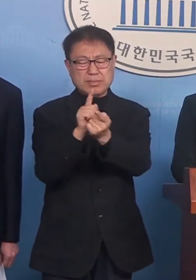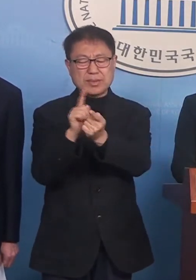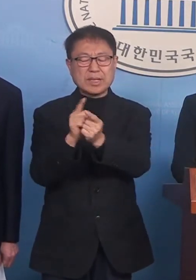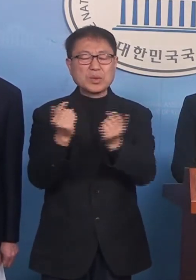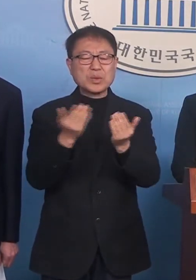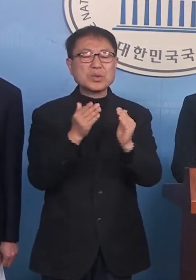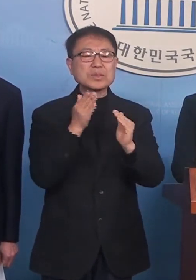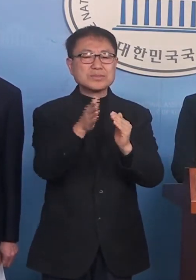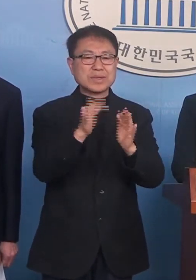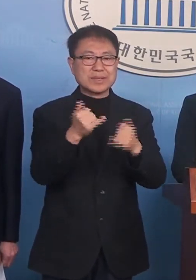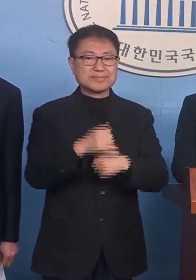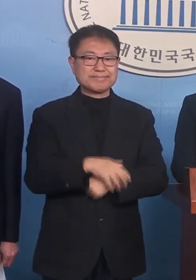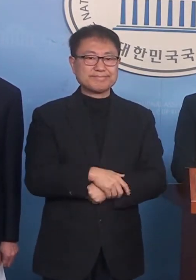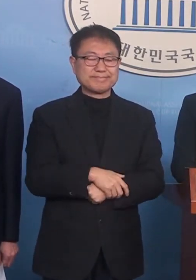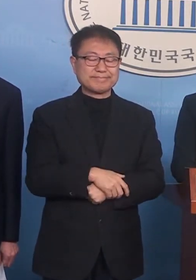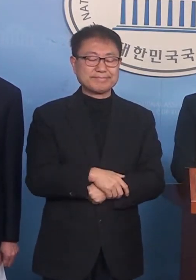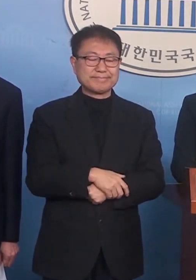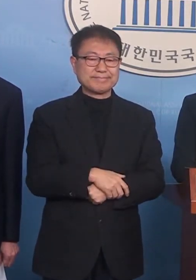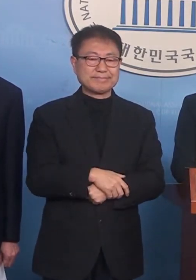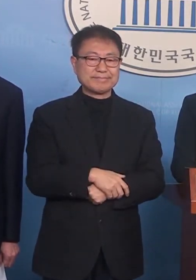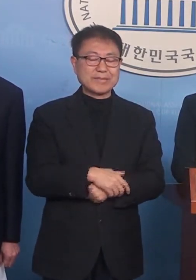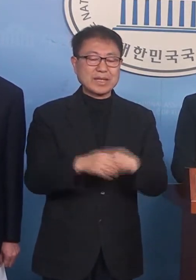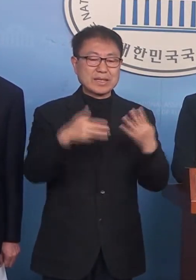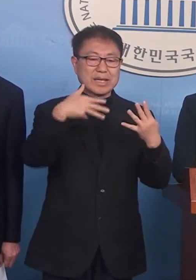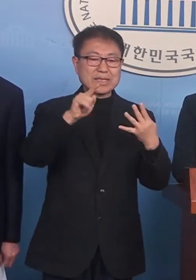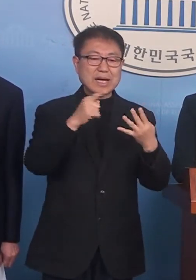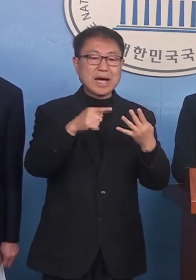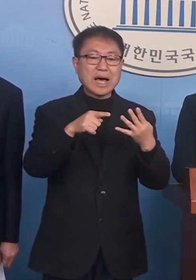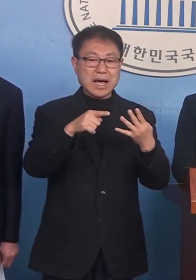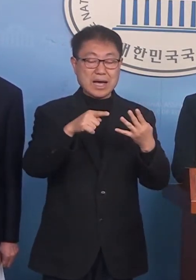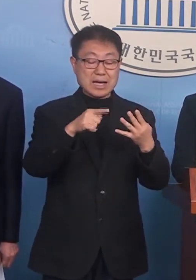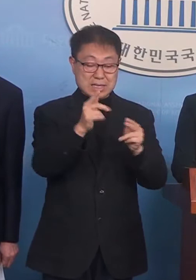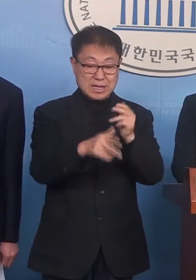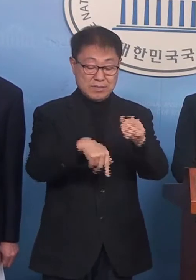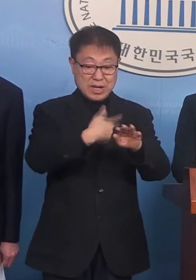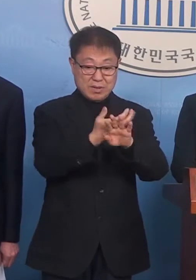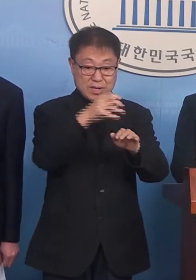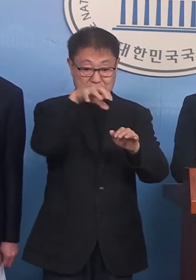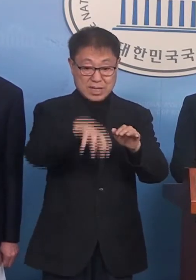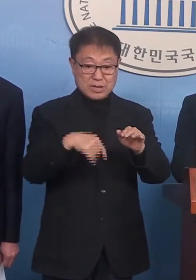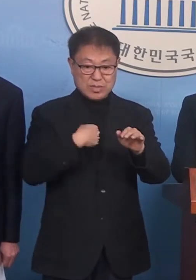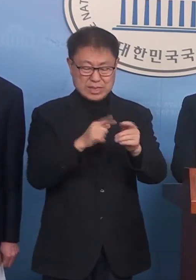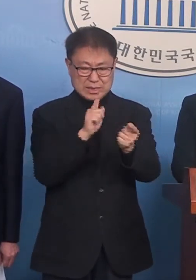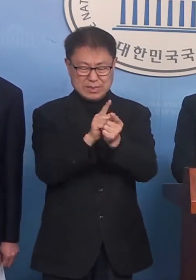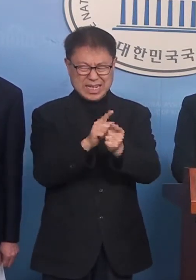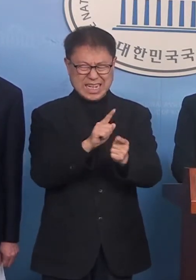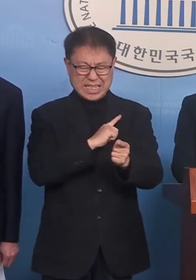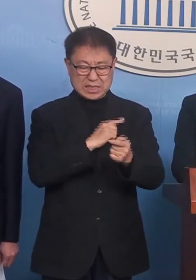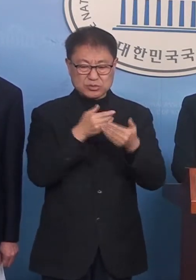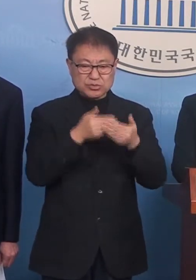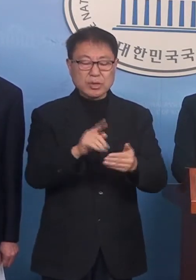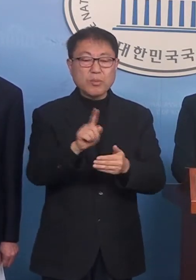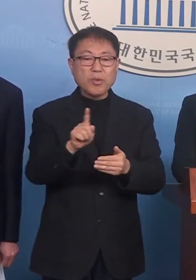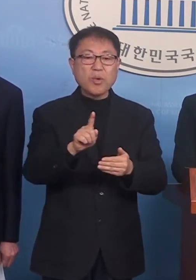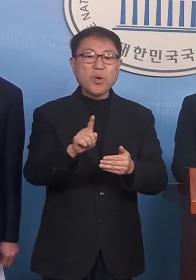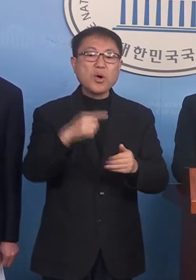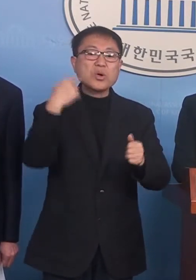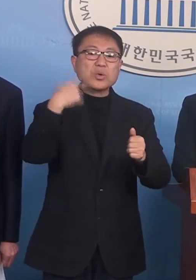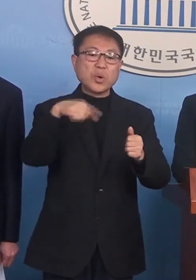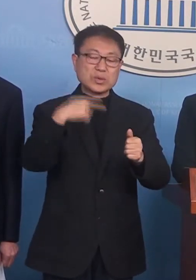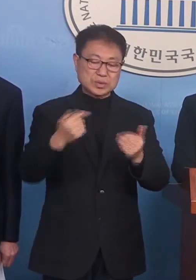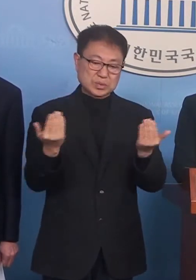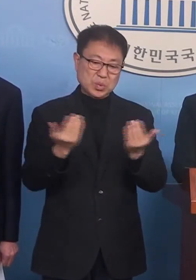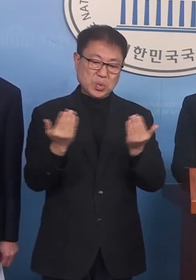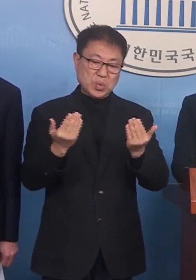노동 전문가이십니다. 4차 산업혁명 시대에 우리 사회가 직면한 가장 중요한 이슈가 바로 교육,